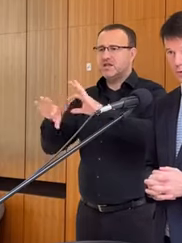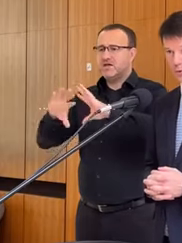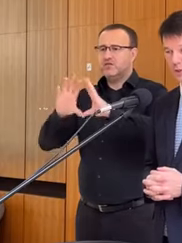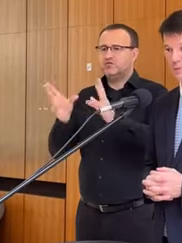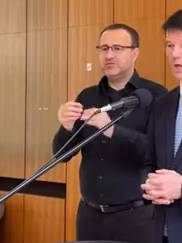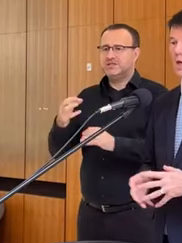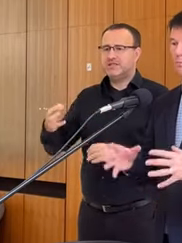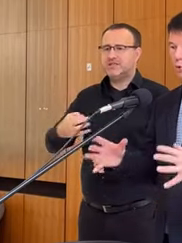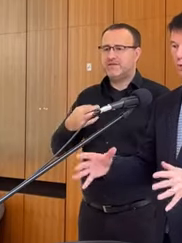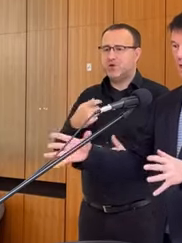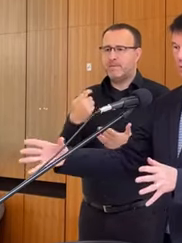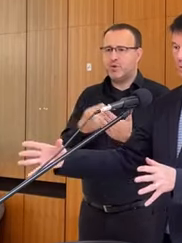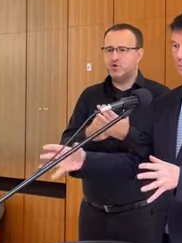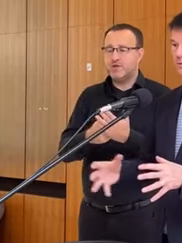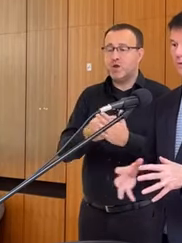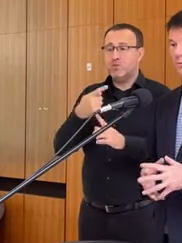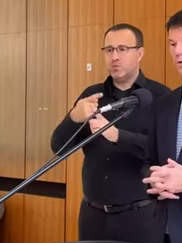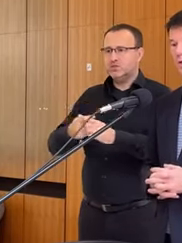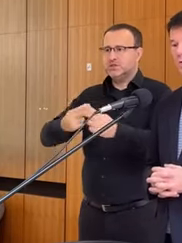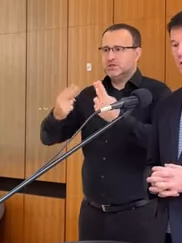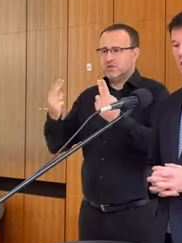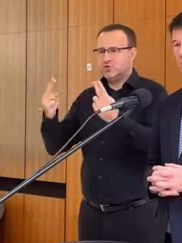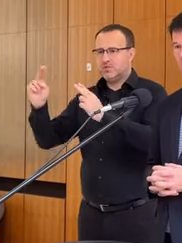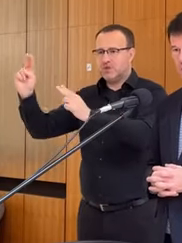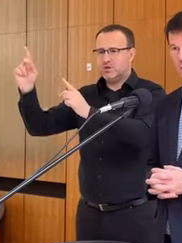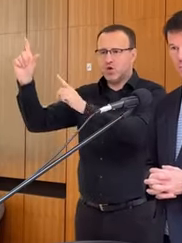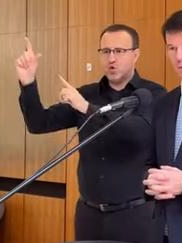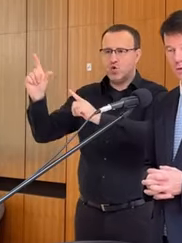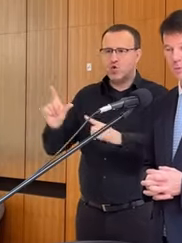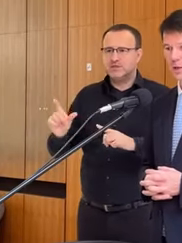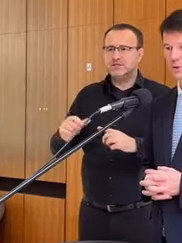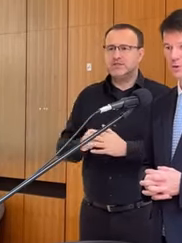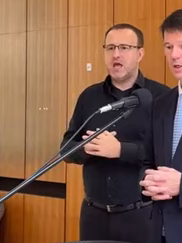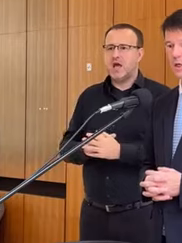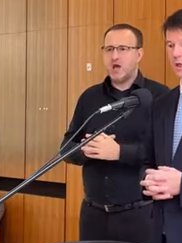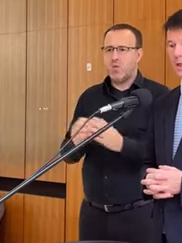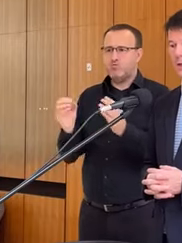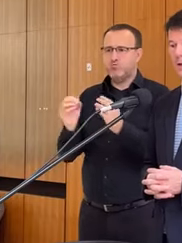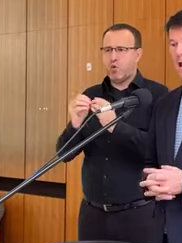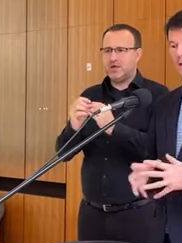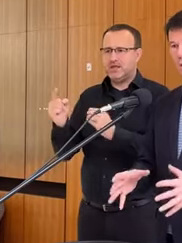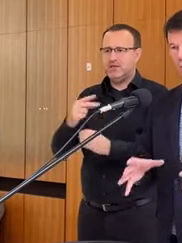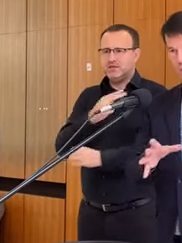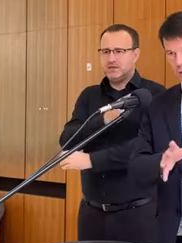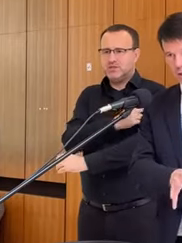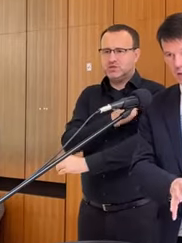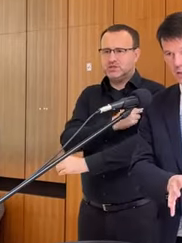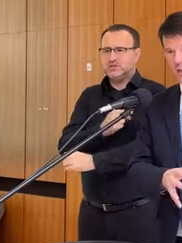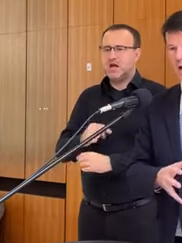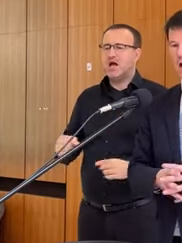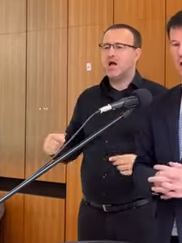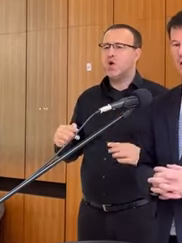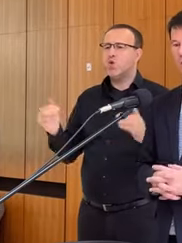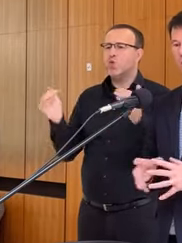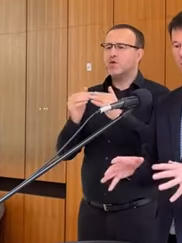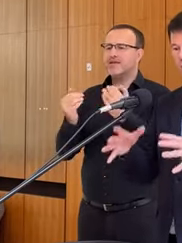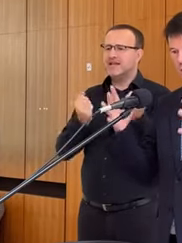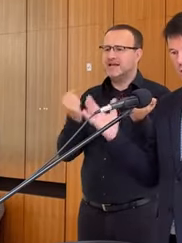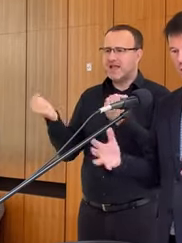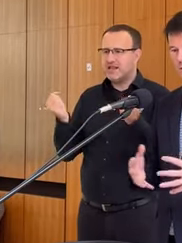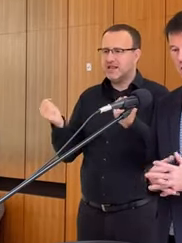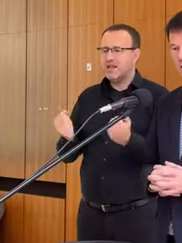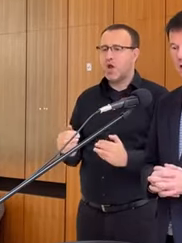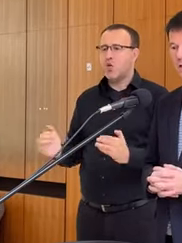zdravotnej poisťovne. Plus samozrejme prizvaní boli hostia z Penta Hospitals, aj na úrovni riadenia, aj na